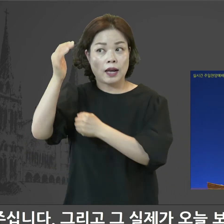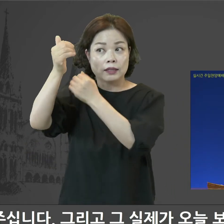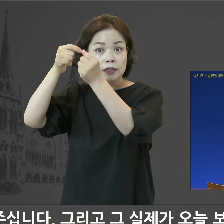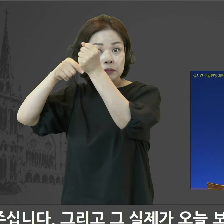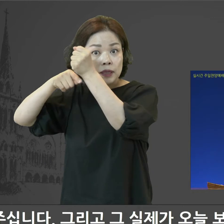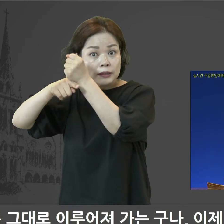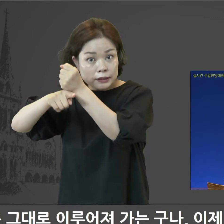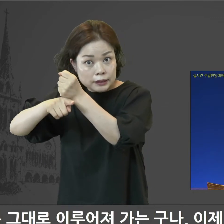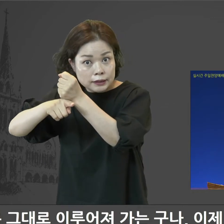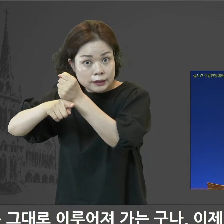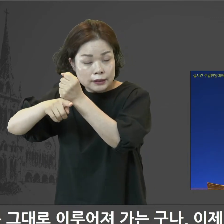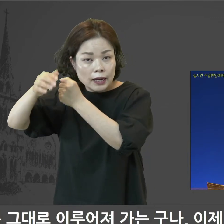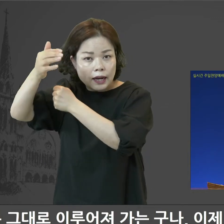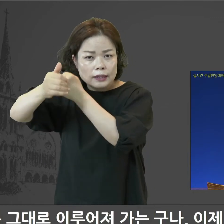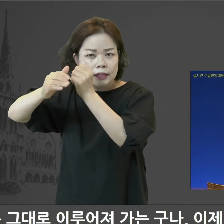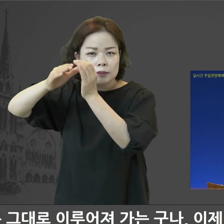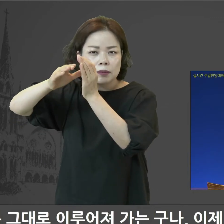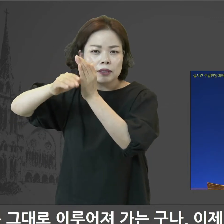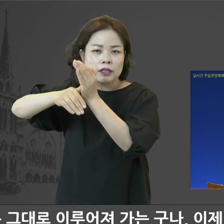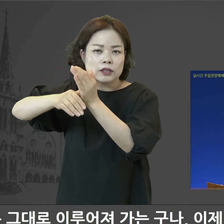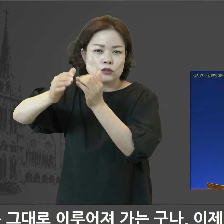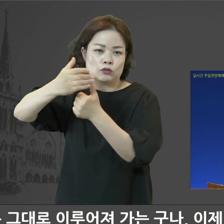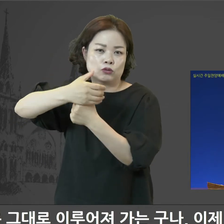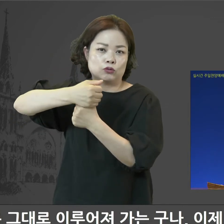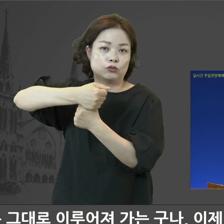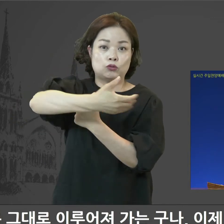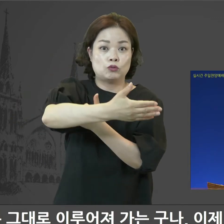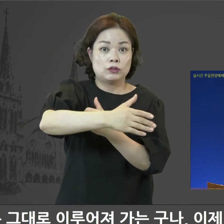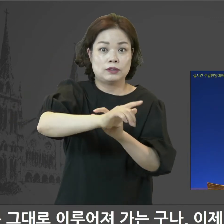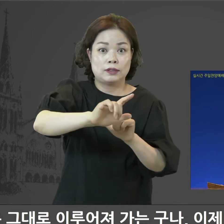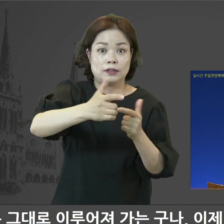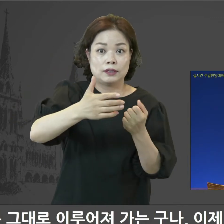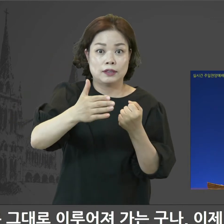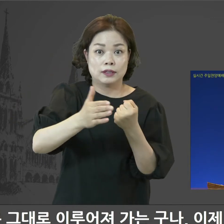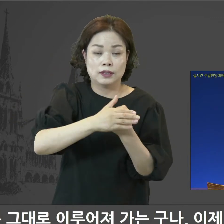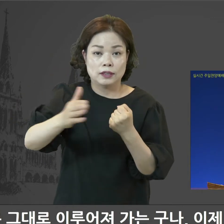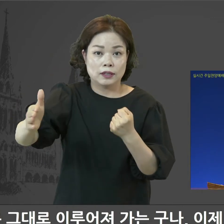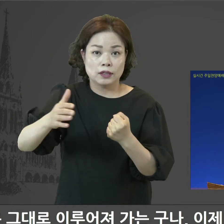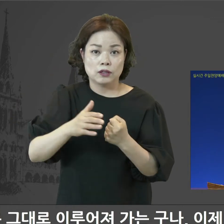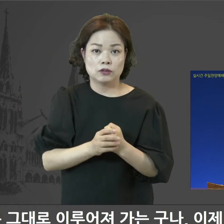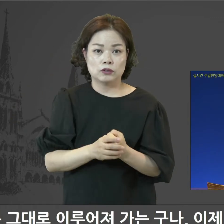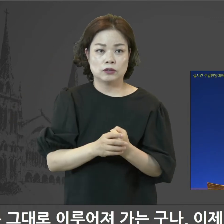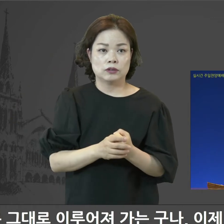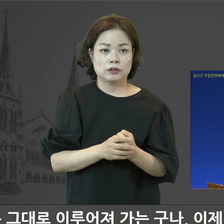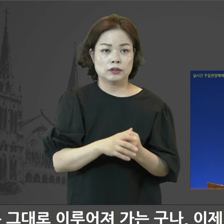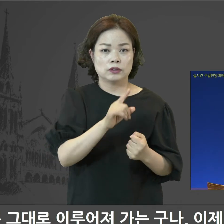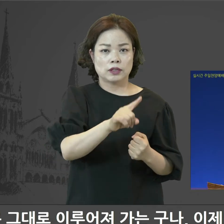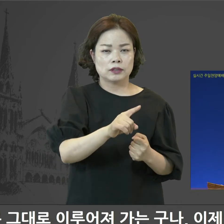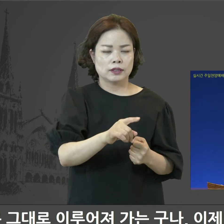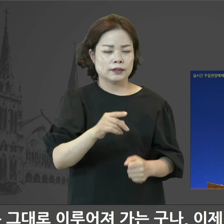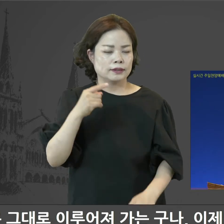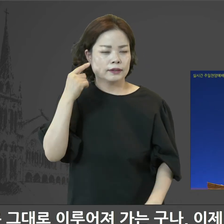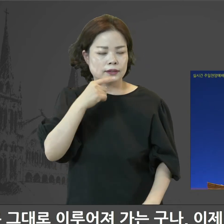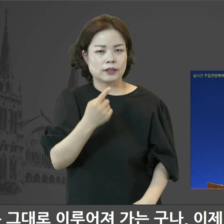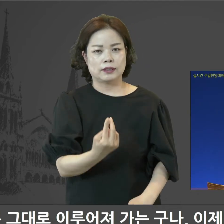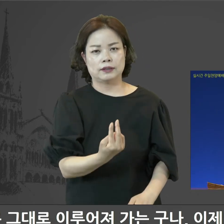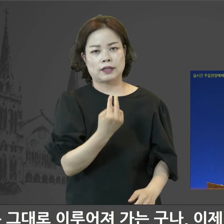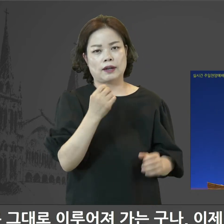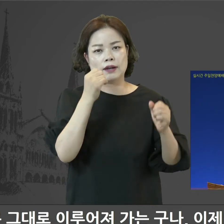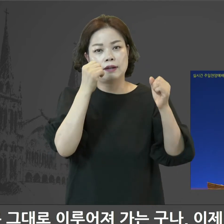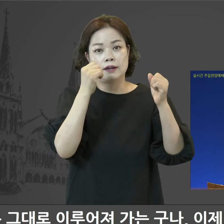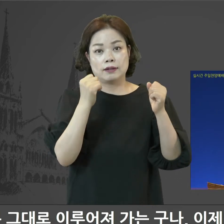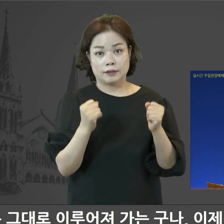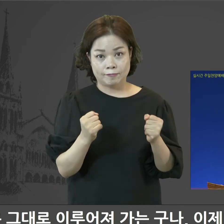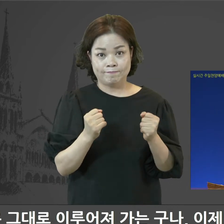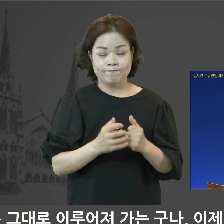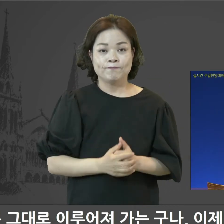뜻, 이 하나님의 때를 놓치지 않았기 때문에 그는 이 고령에도 불구하고 지독하게 살았던 것이